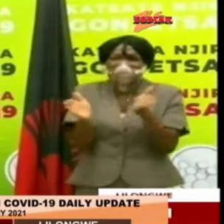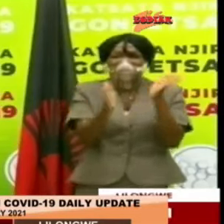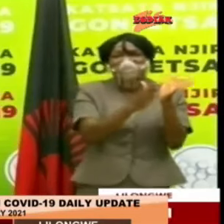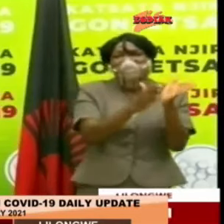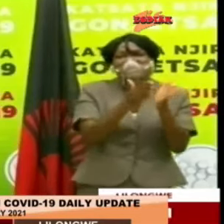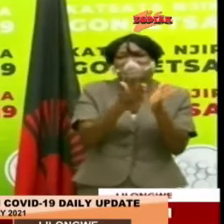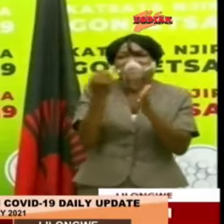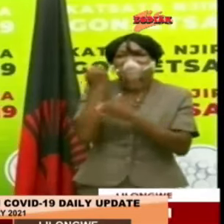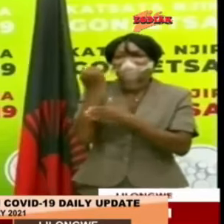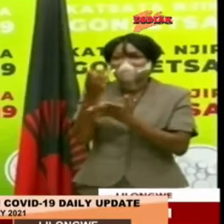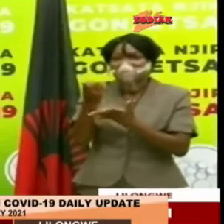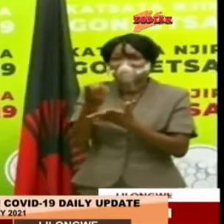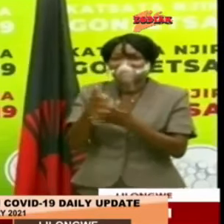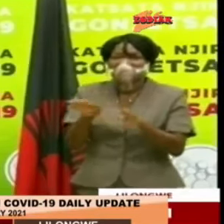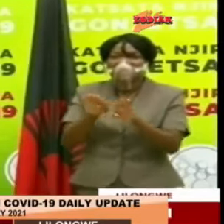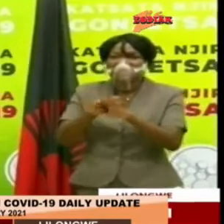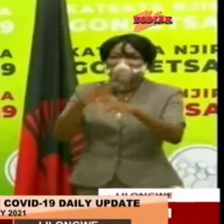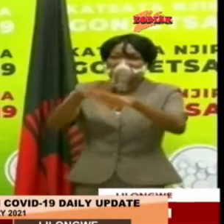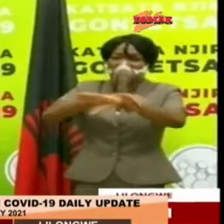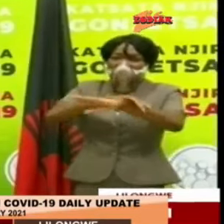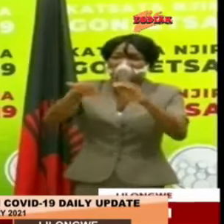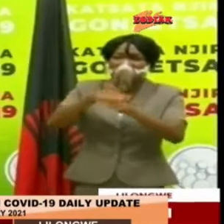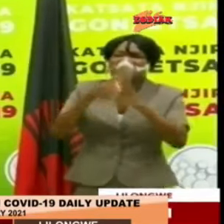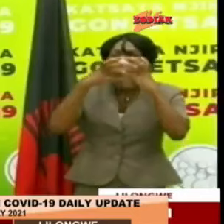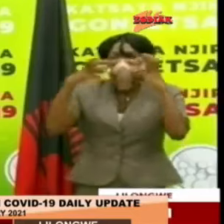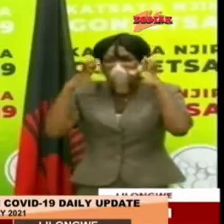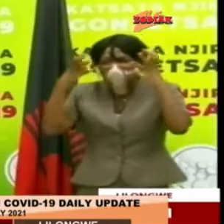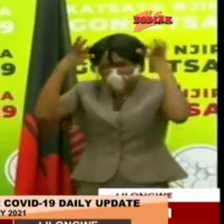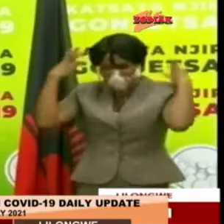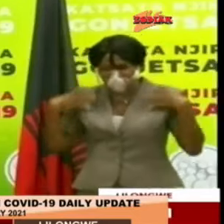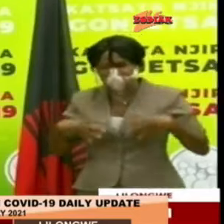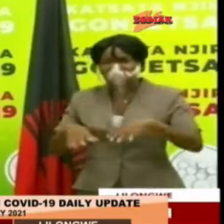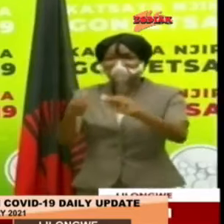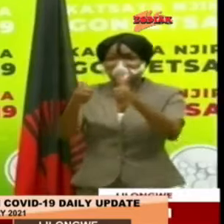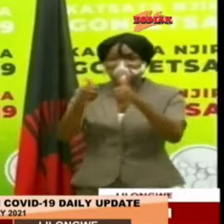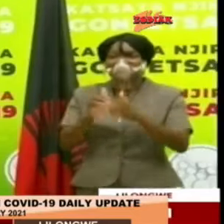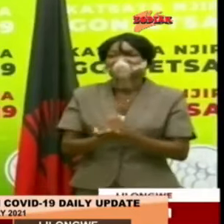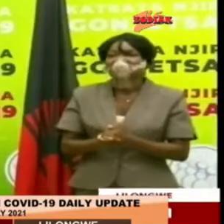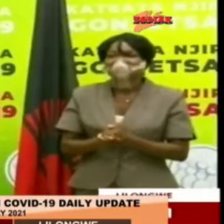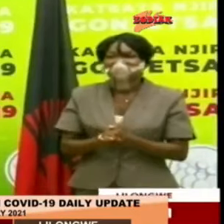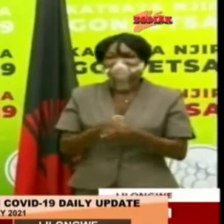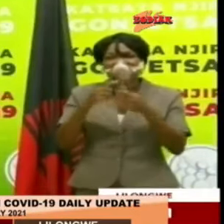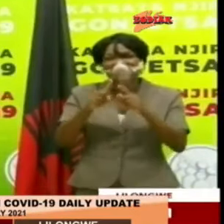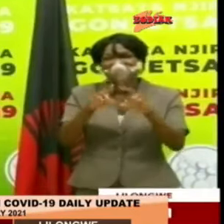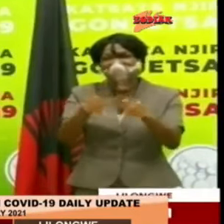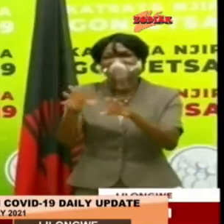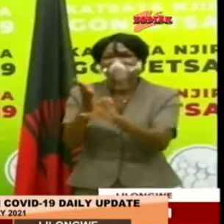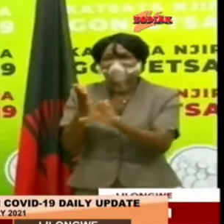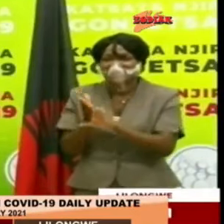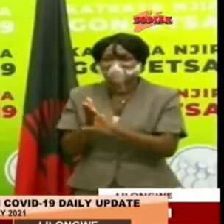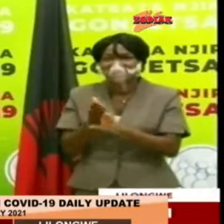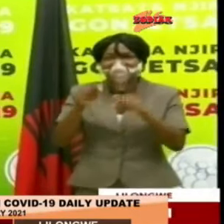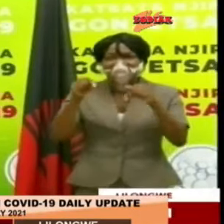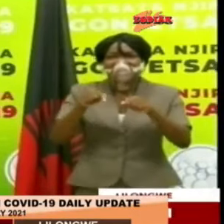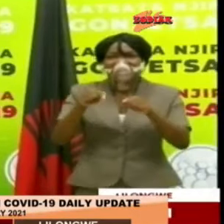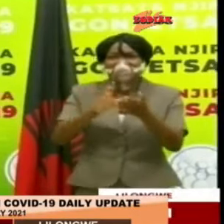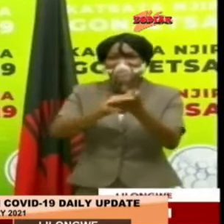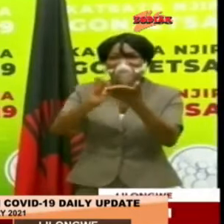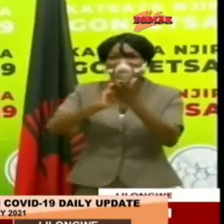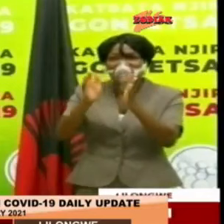zili zovala za ma health workers komanso ndi zida zosiyana-siyana lero niyesa tatutsa mu newspaper